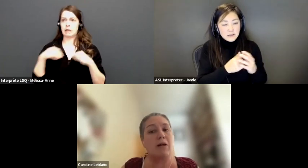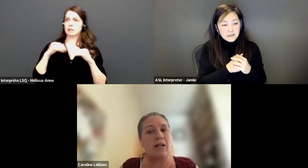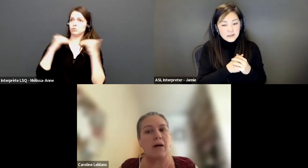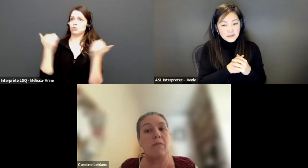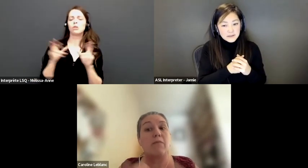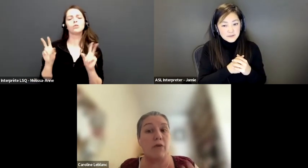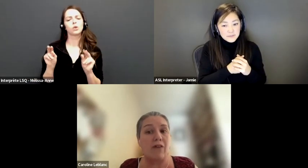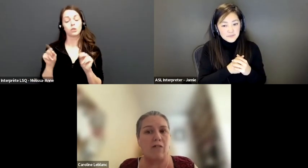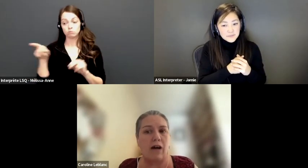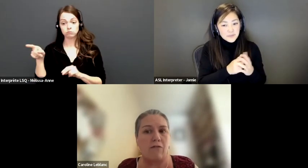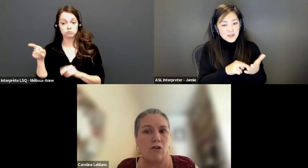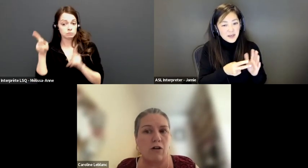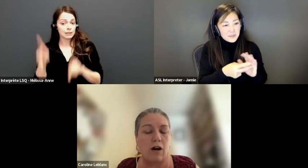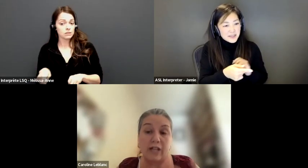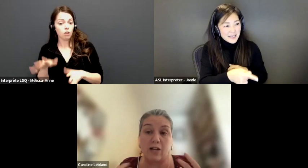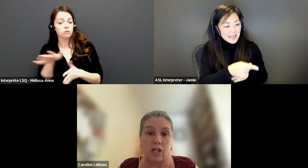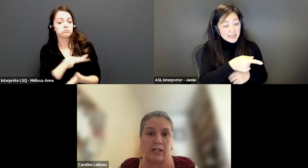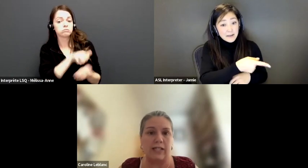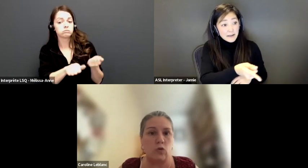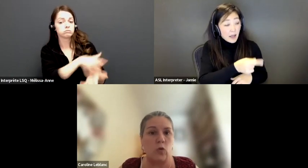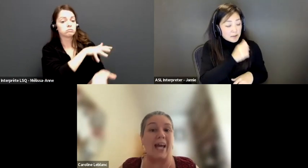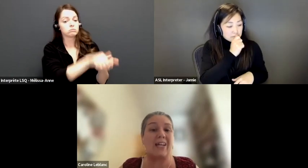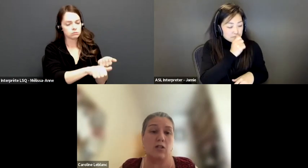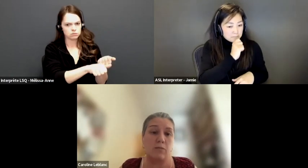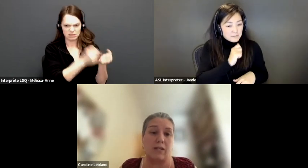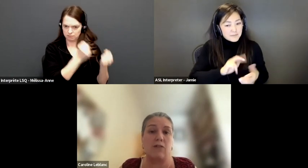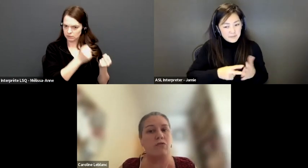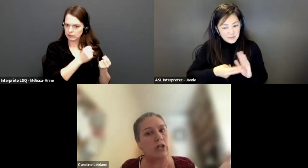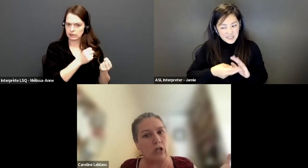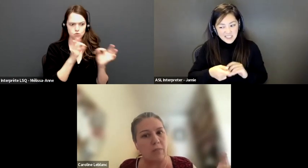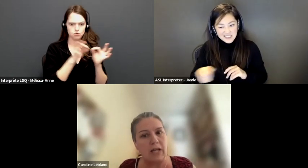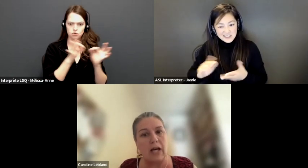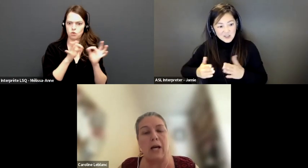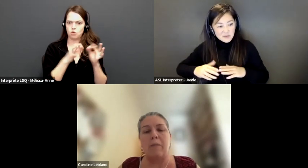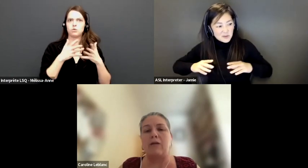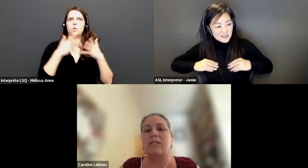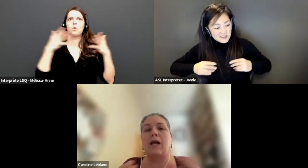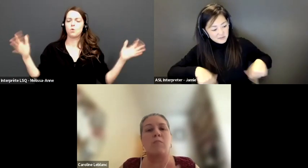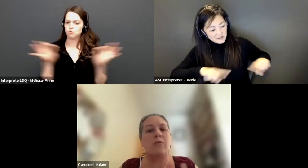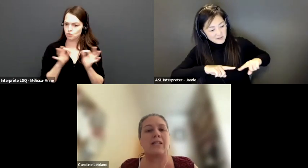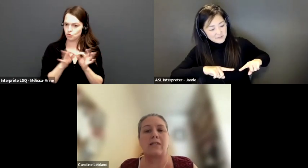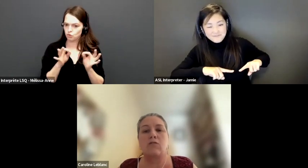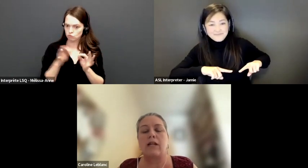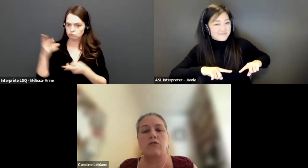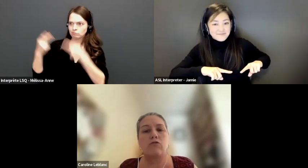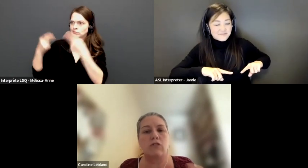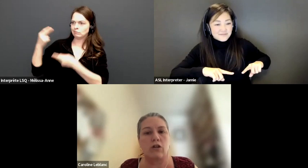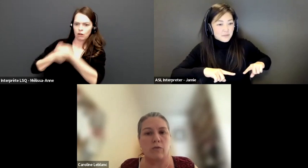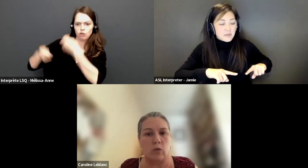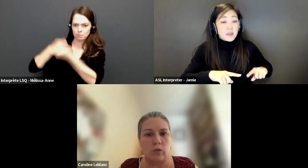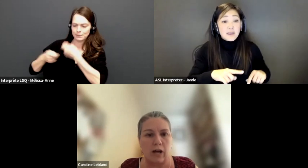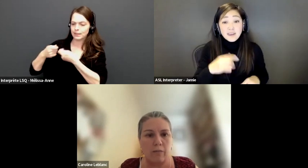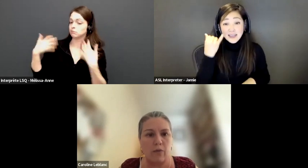les démantèlements peuvent avoir en fait engendré des coûts exorbitants au niveau économique, mais aussi la mobilisation des